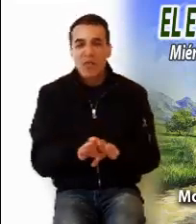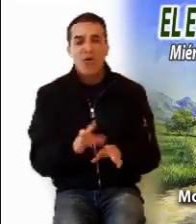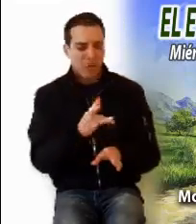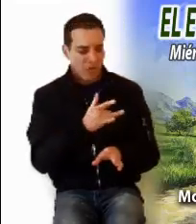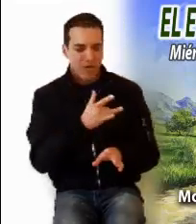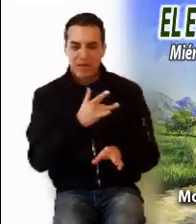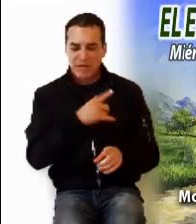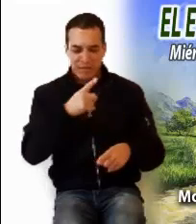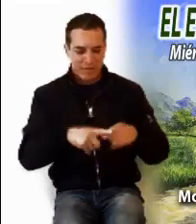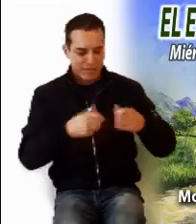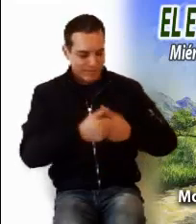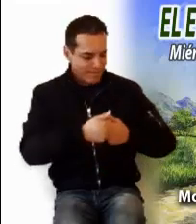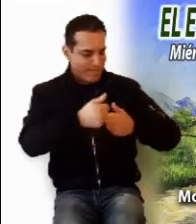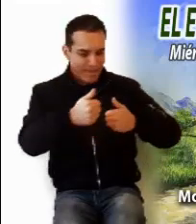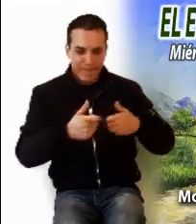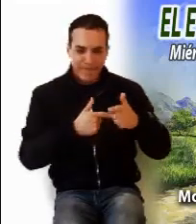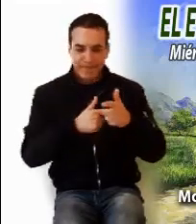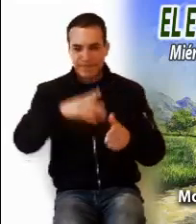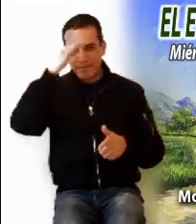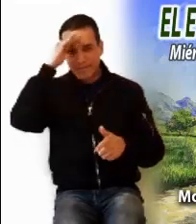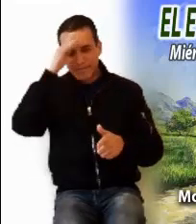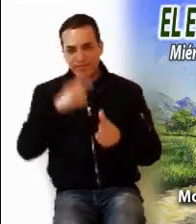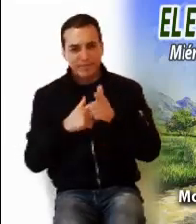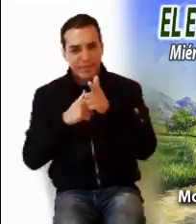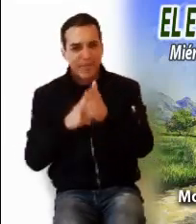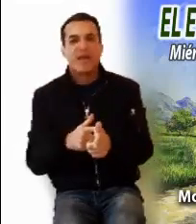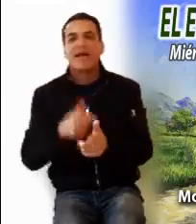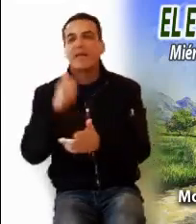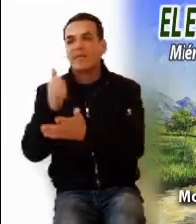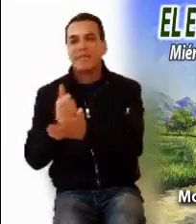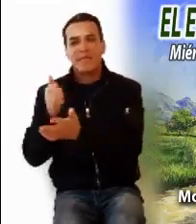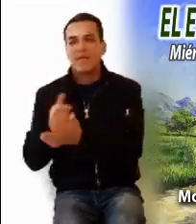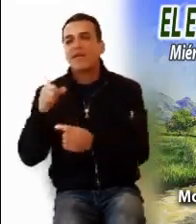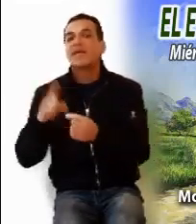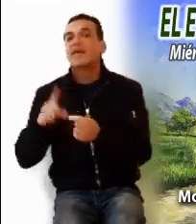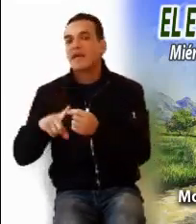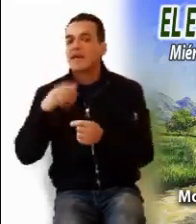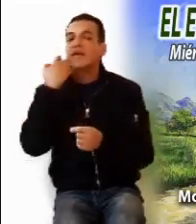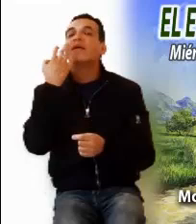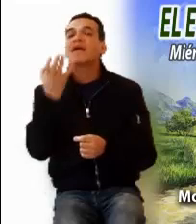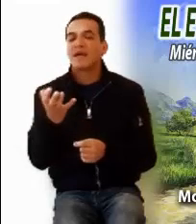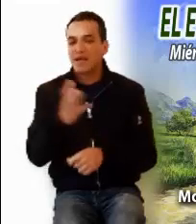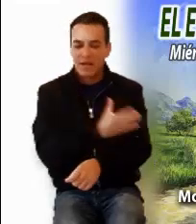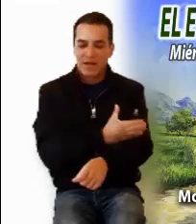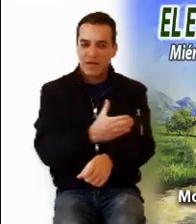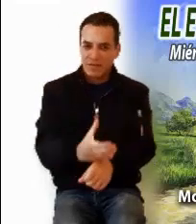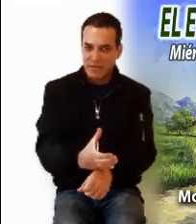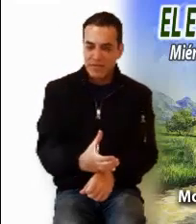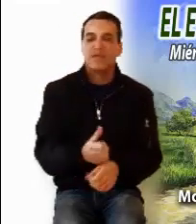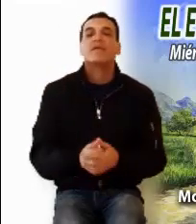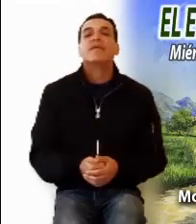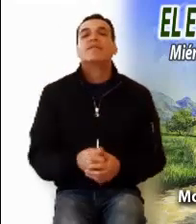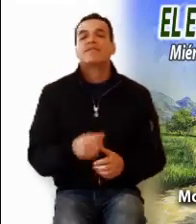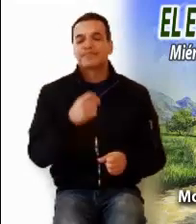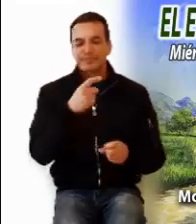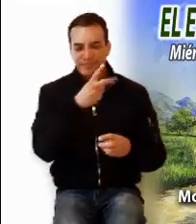Desapego del corazón y coherencia en el seguimiento exige a quien lo quiera acompañar. En la segunda narración